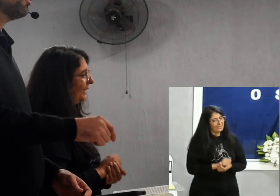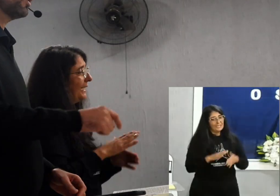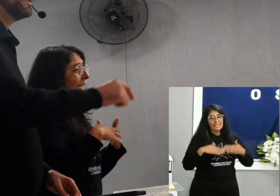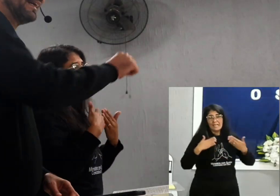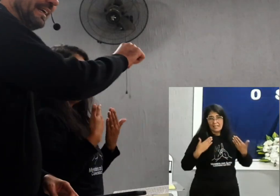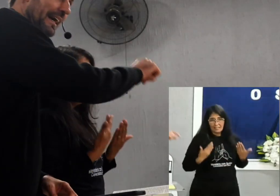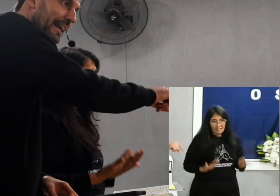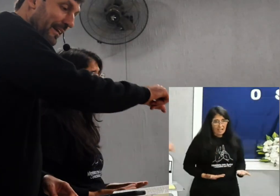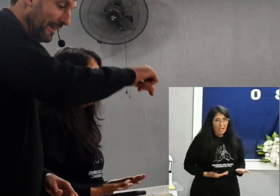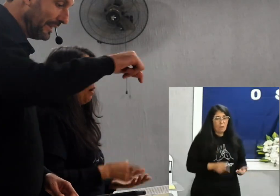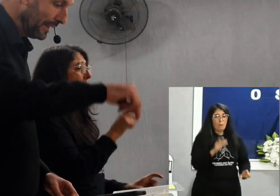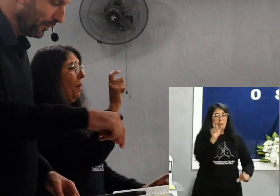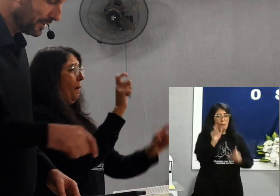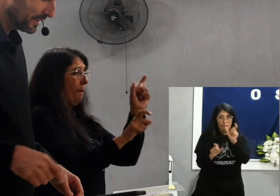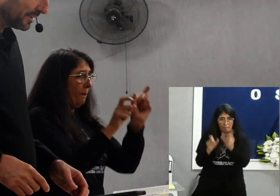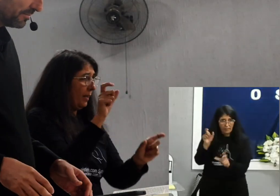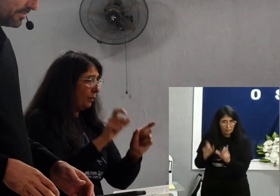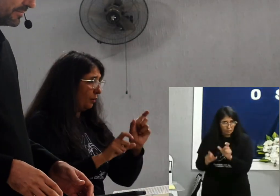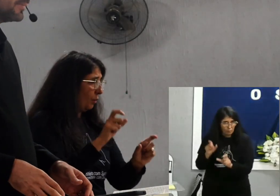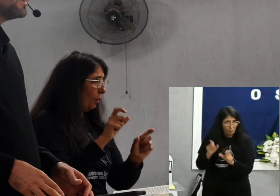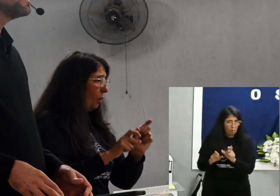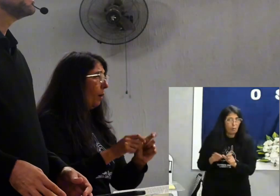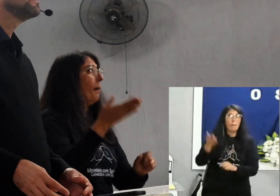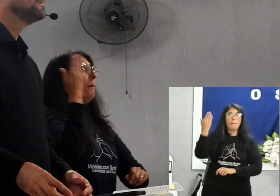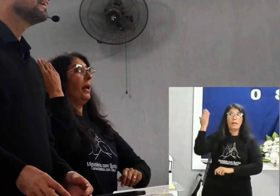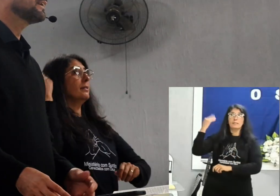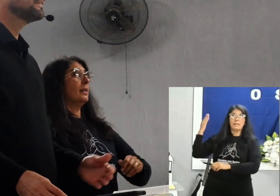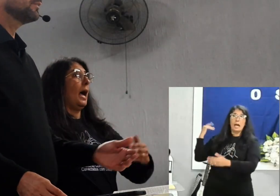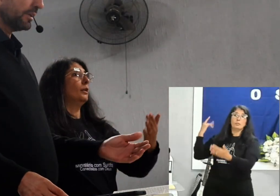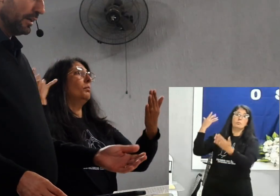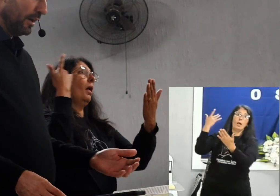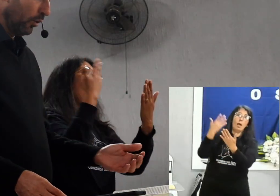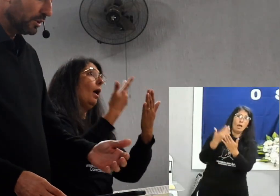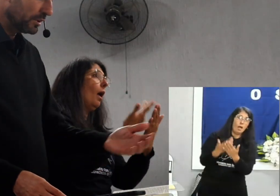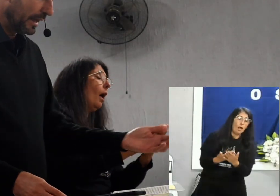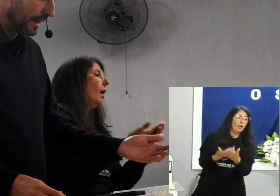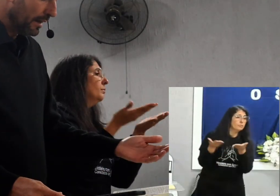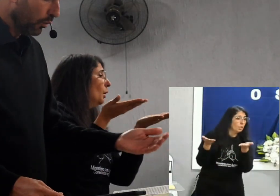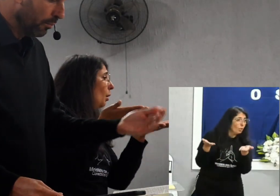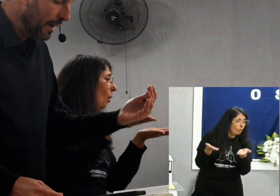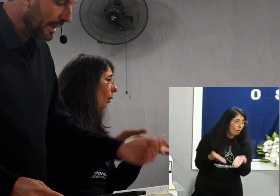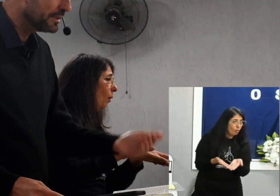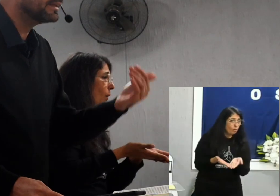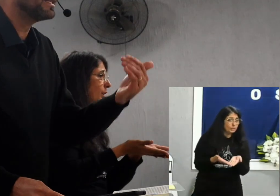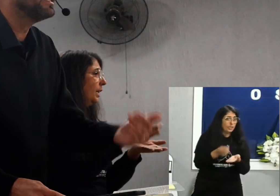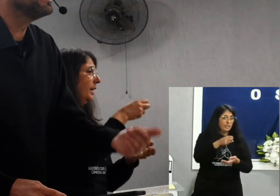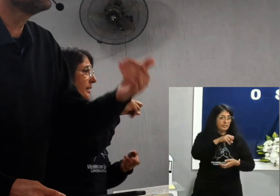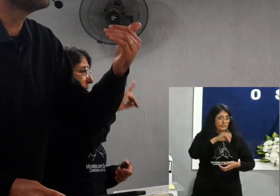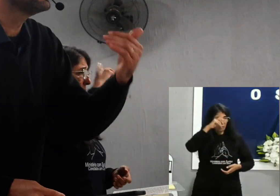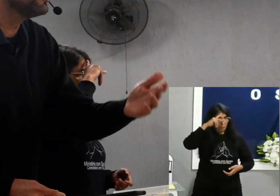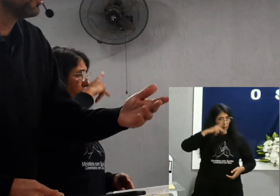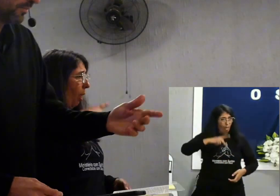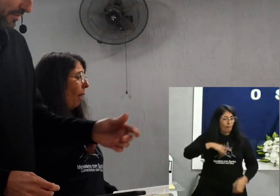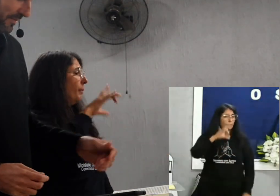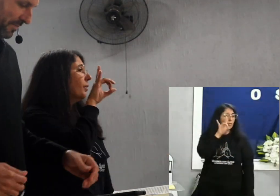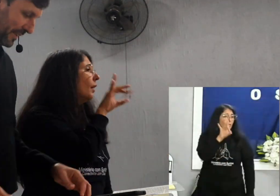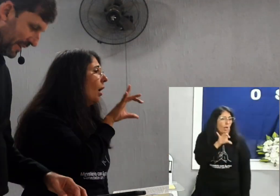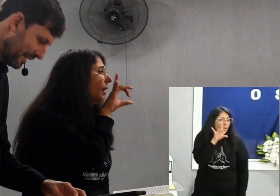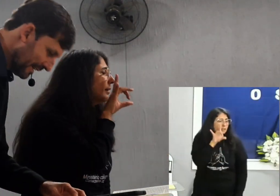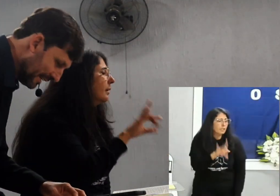presente época, daquela e da nossa? Ele está dizendo aqui, onde está o mestre da lei